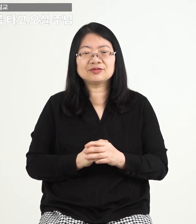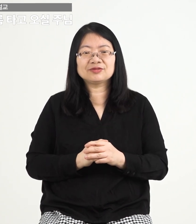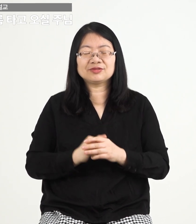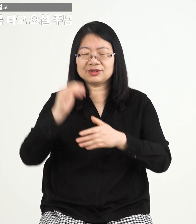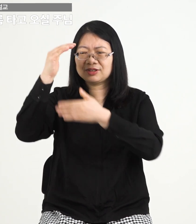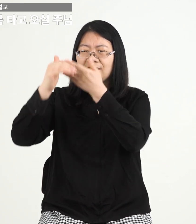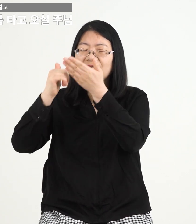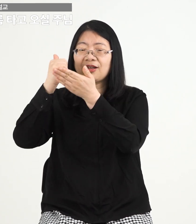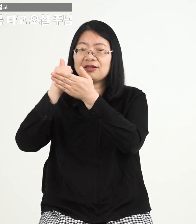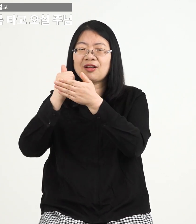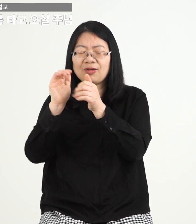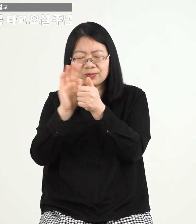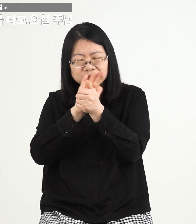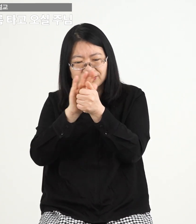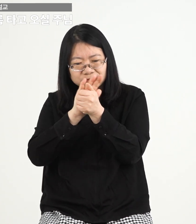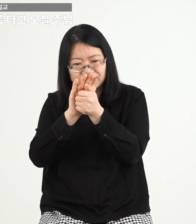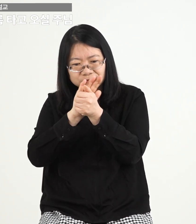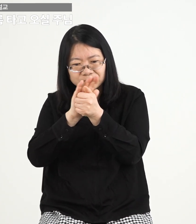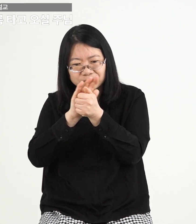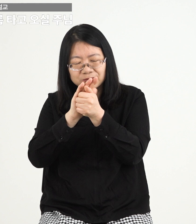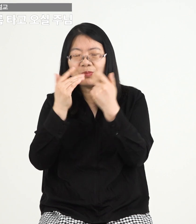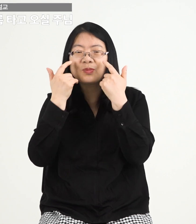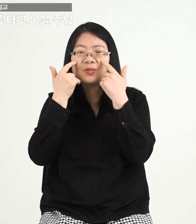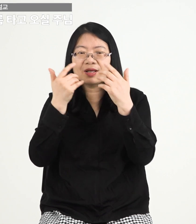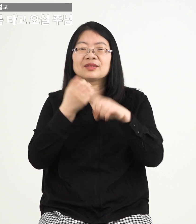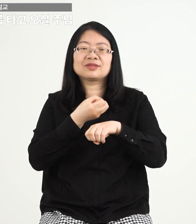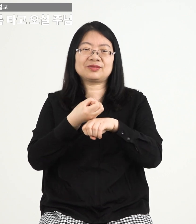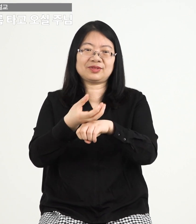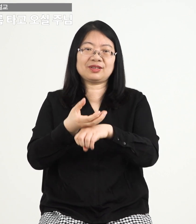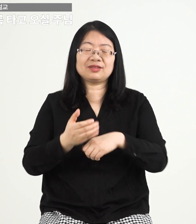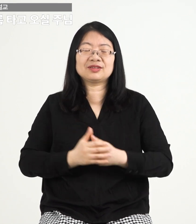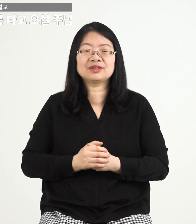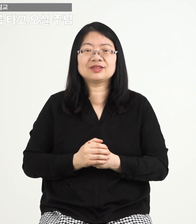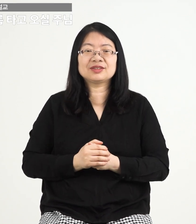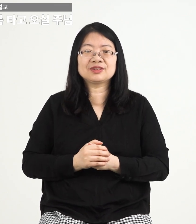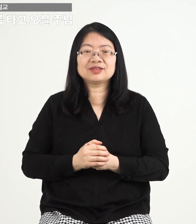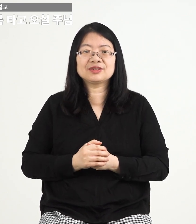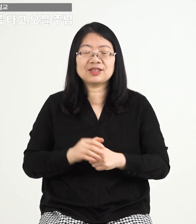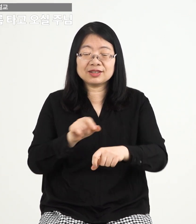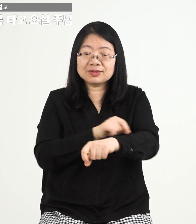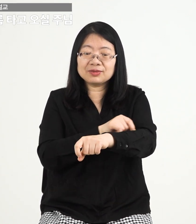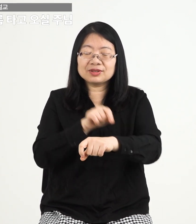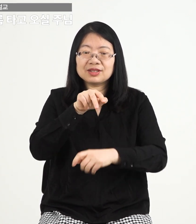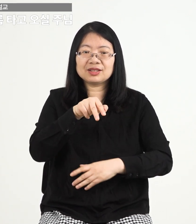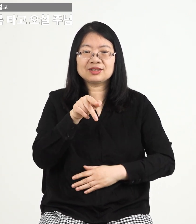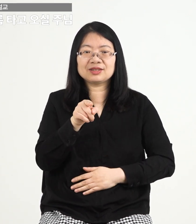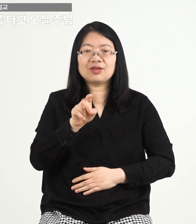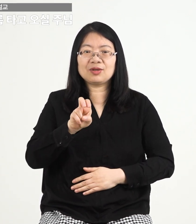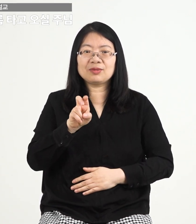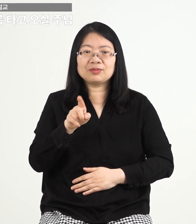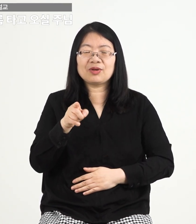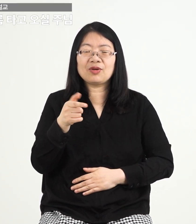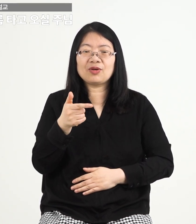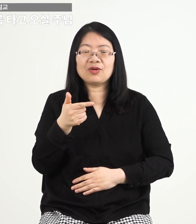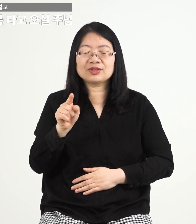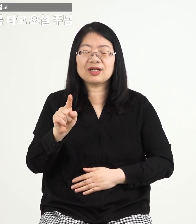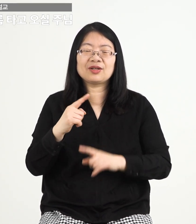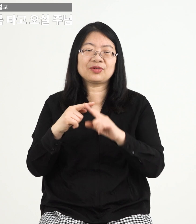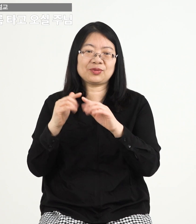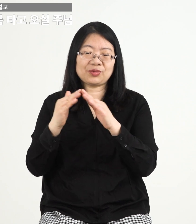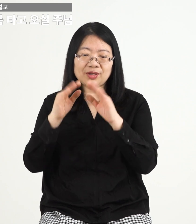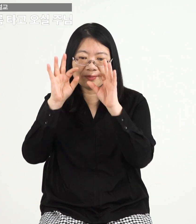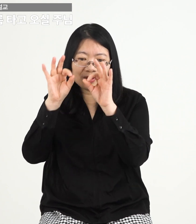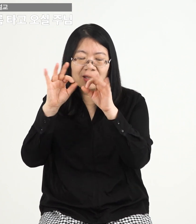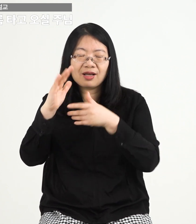하나님의 격려가 던져지는 것을 알 수가 있어요. 특별히 서머나 교회 같은 경우